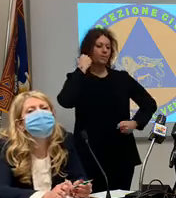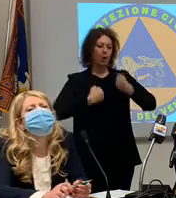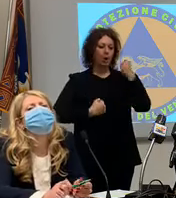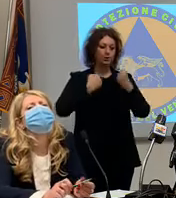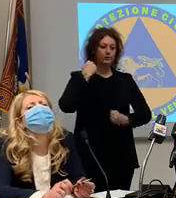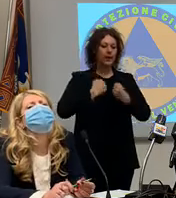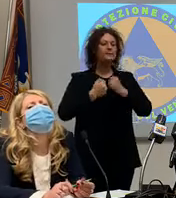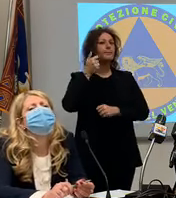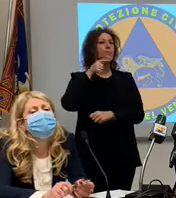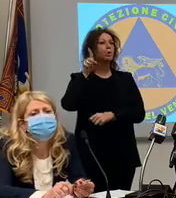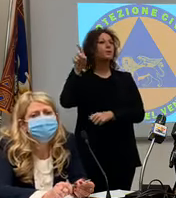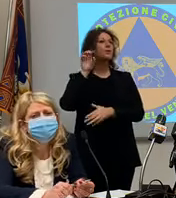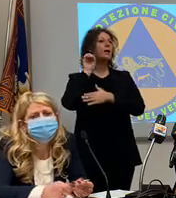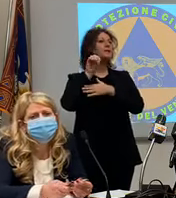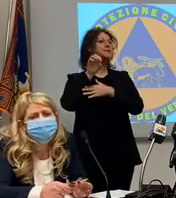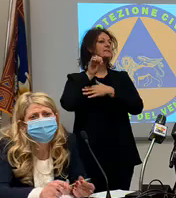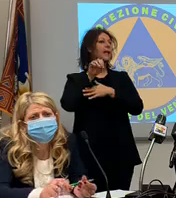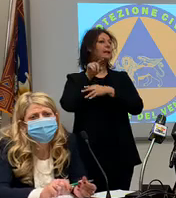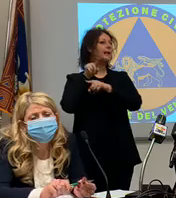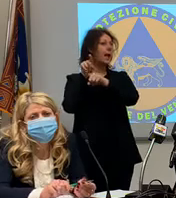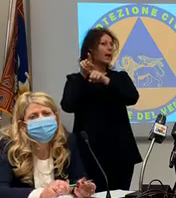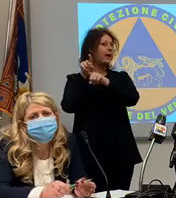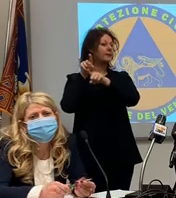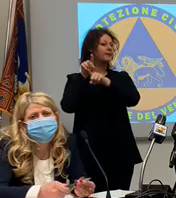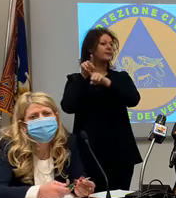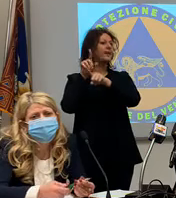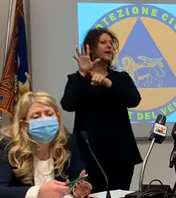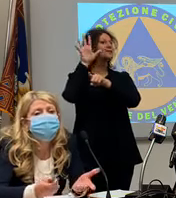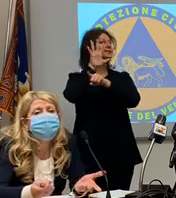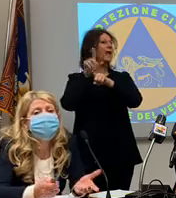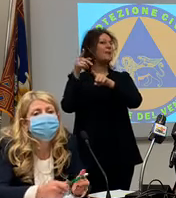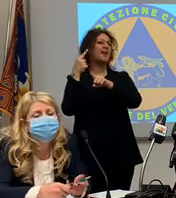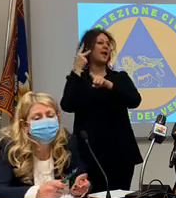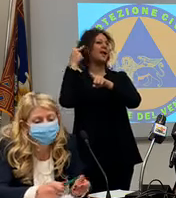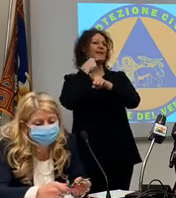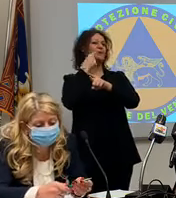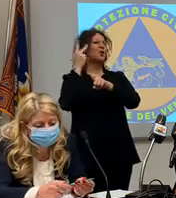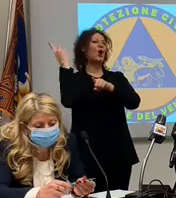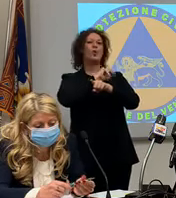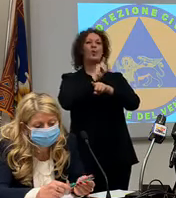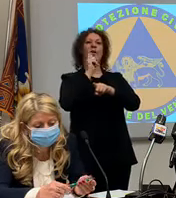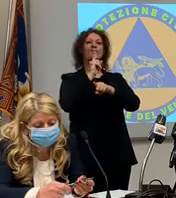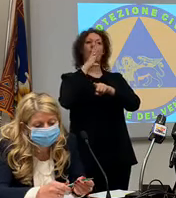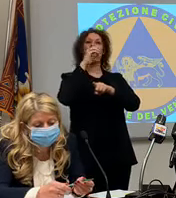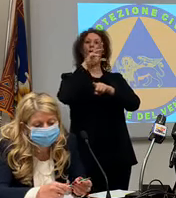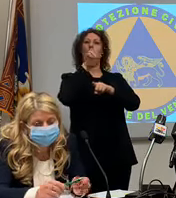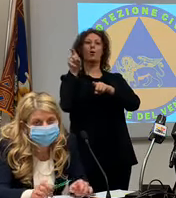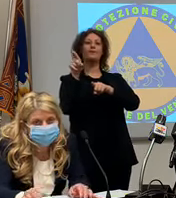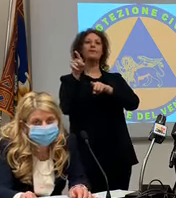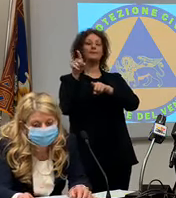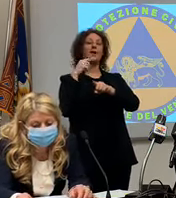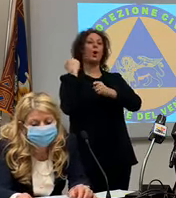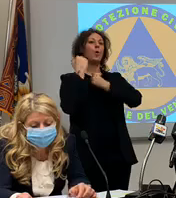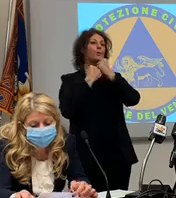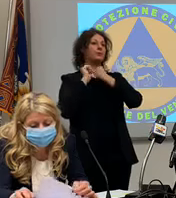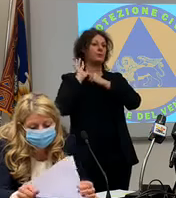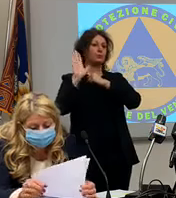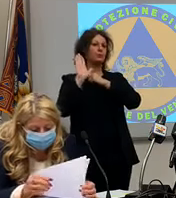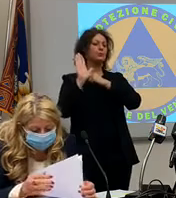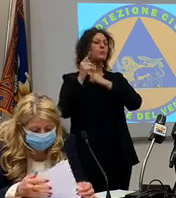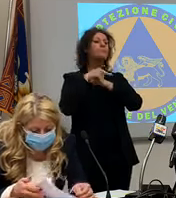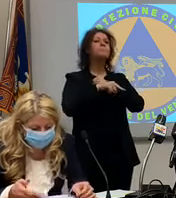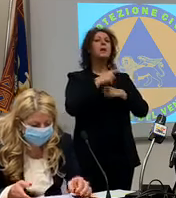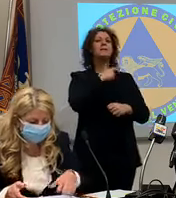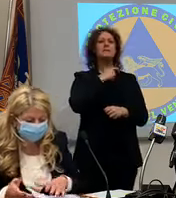che diciamo delle posizioni negazioniste sul covid è intervenuto il sindaco conti assieme alla polizia